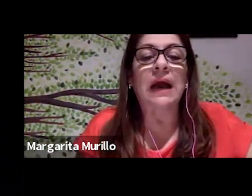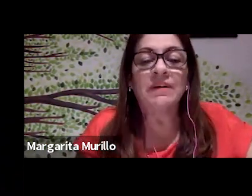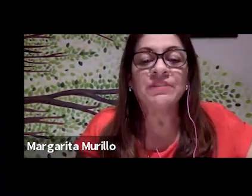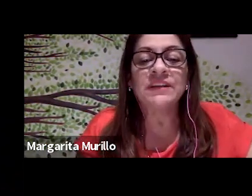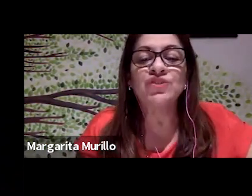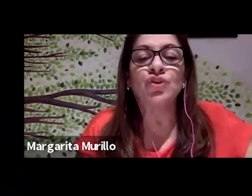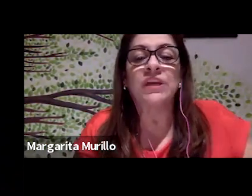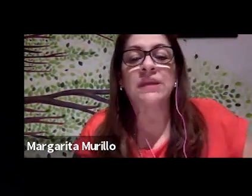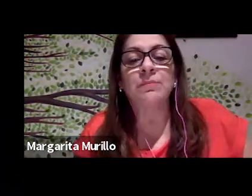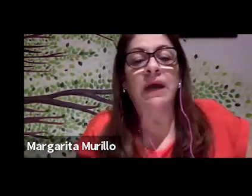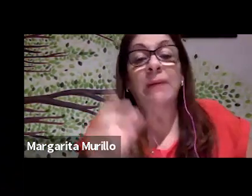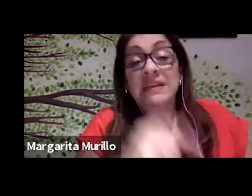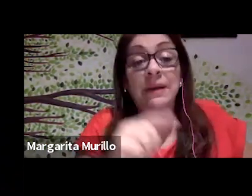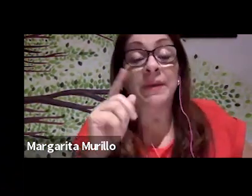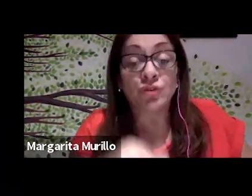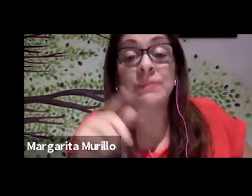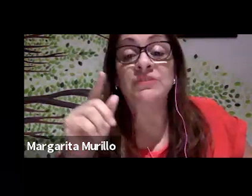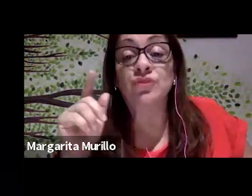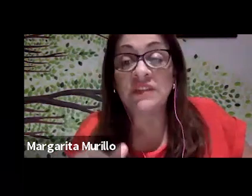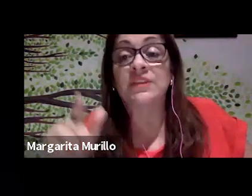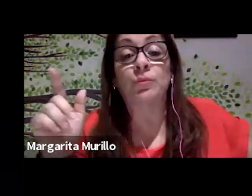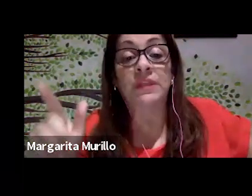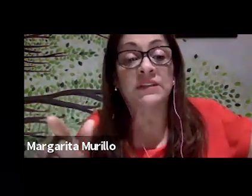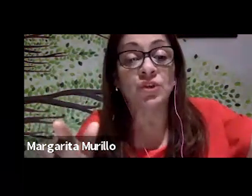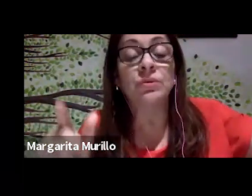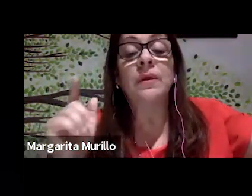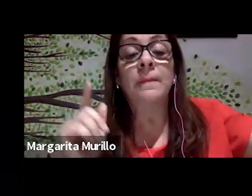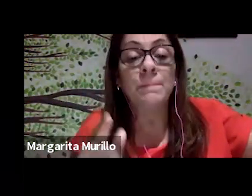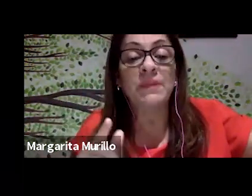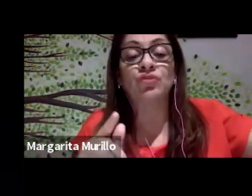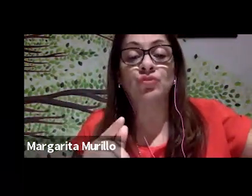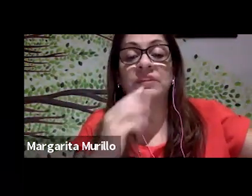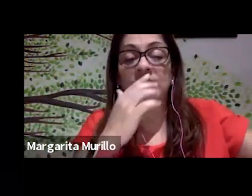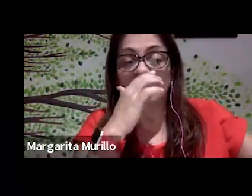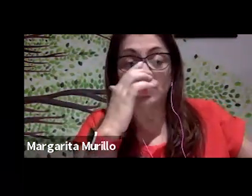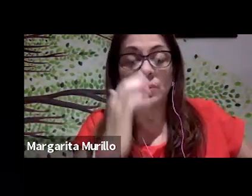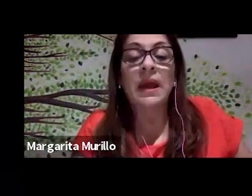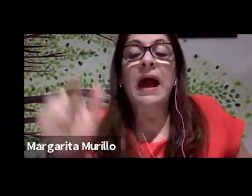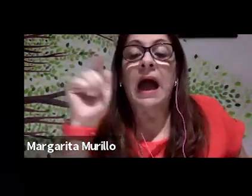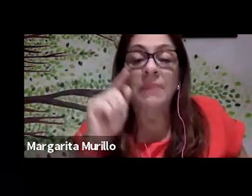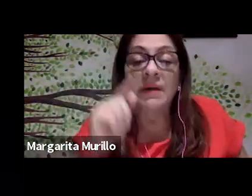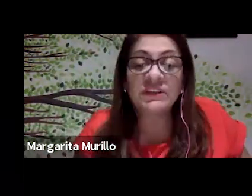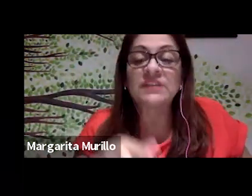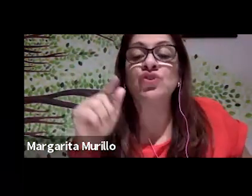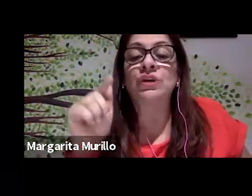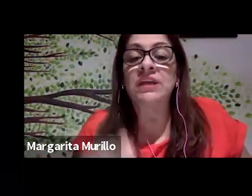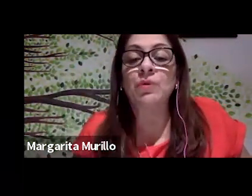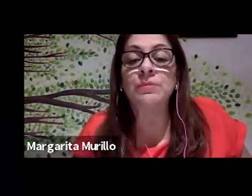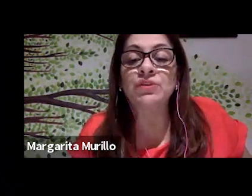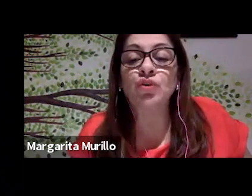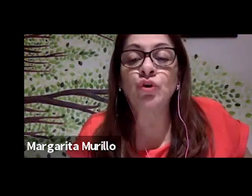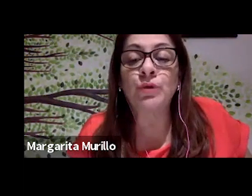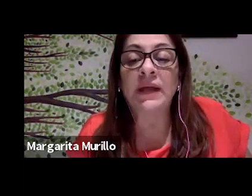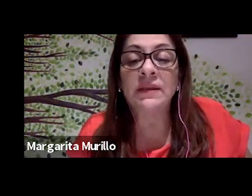a más recreación y a más a mayor y más constante comunicación menos conductas de riesgo a más recreación